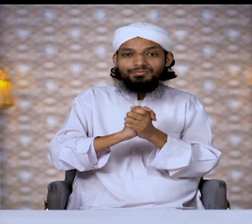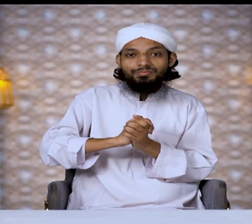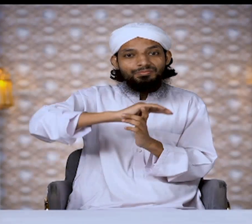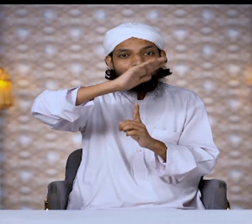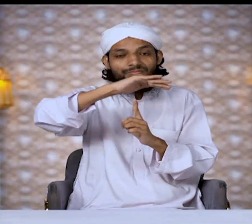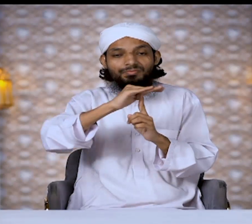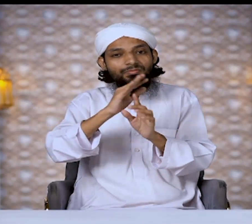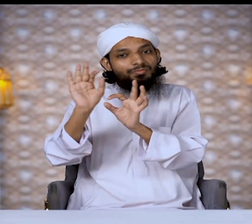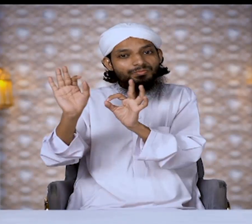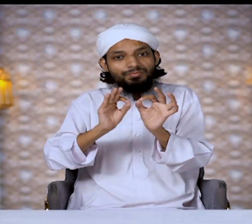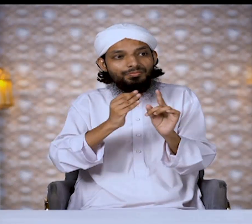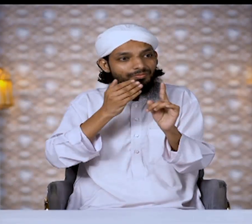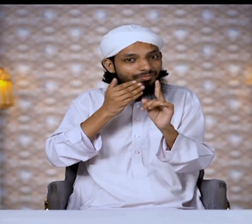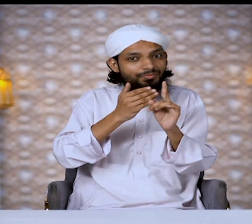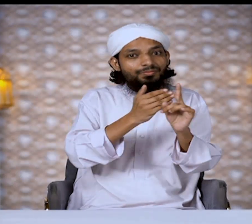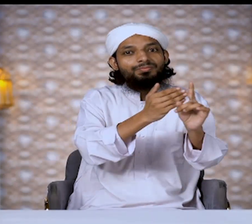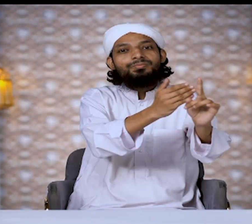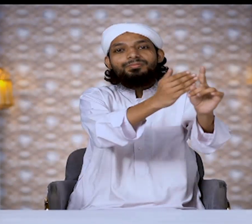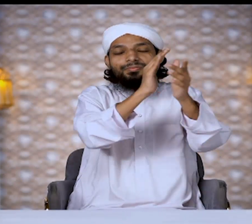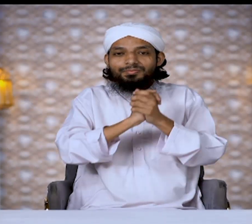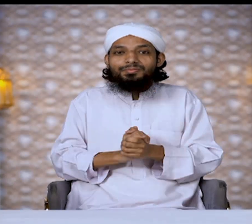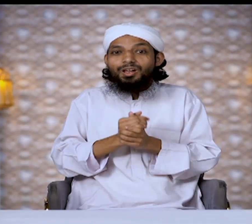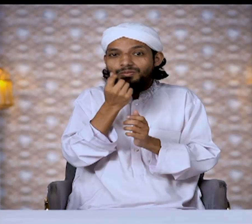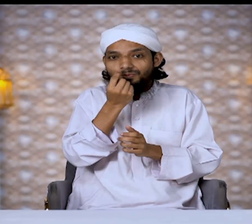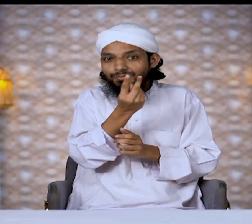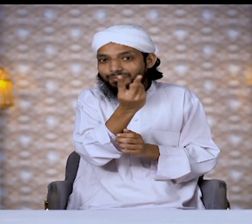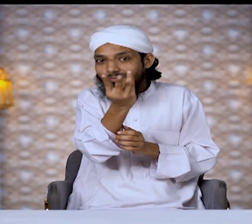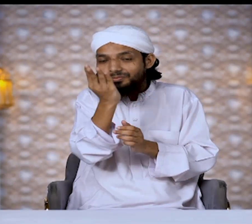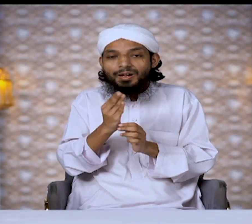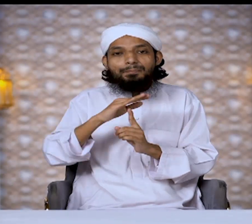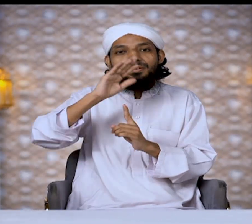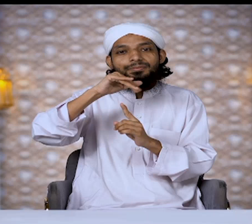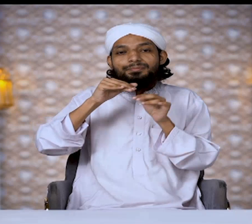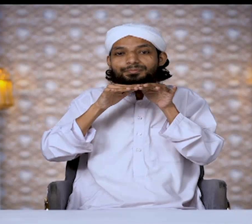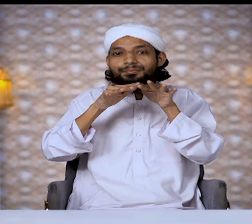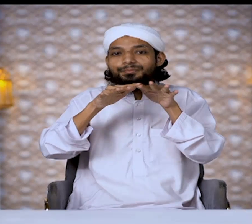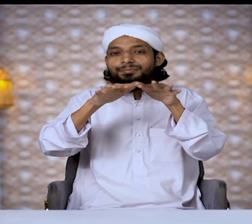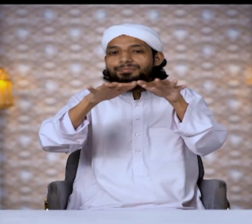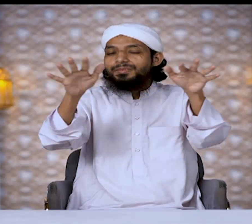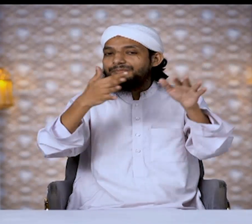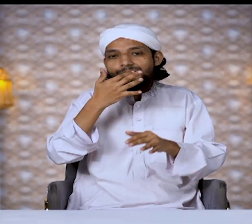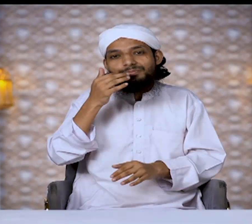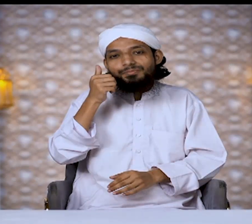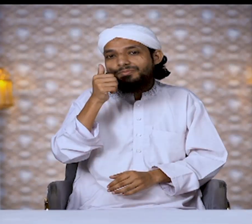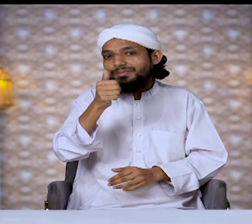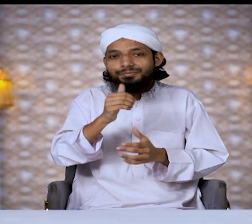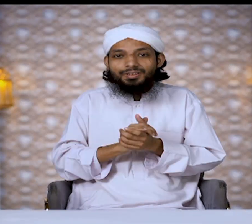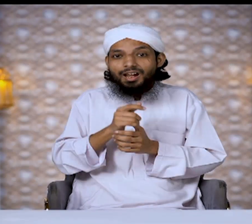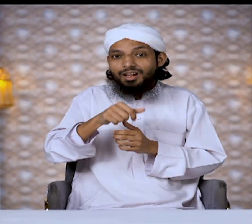علیہم اجمعین کے طریقے پر چلتے ہوئے ان کے فیضان سے لوگوں کو فیضیاب فرمایا اور دین متین کی وہ عظیم و شان خدمت کی کہ